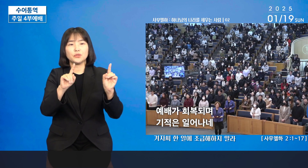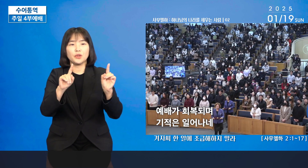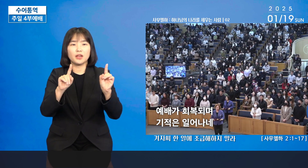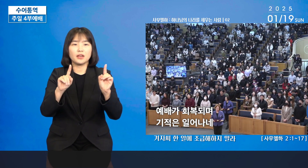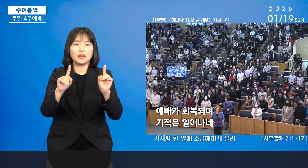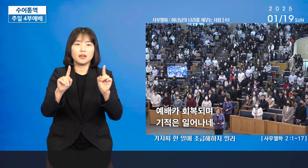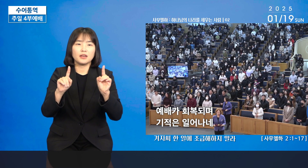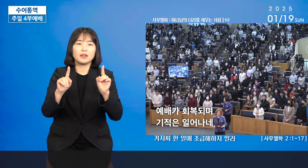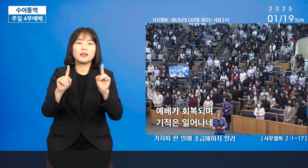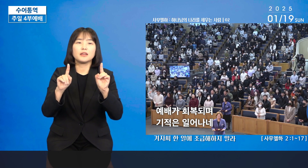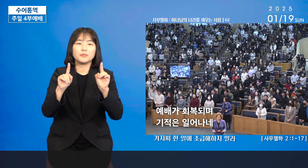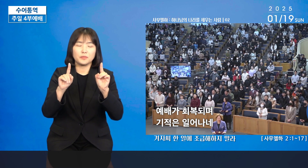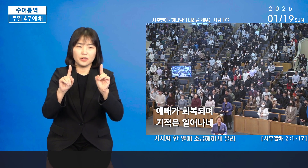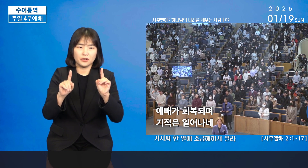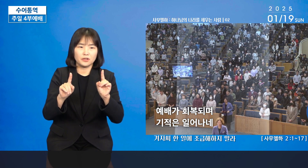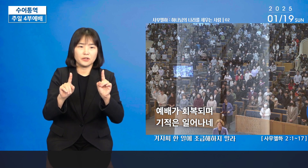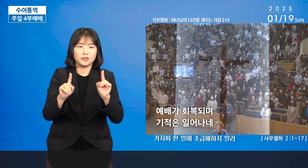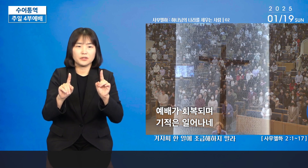회복되며